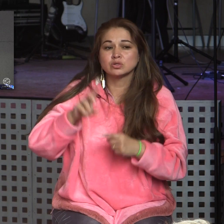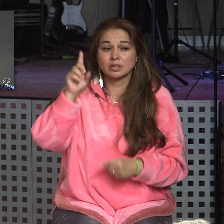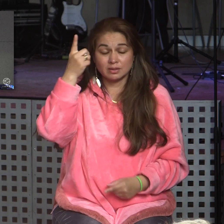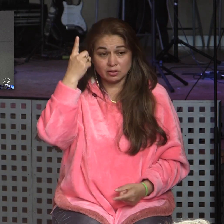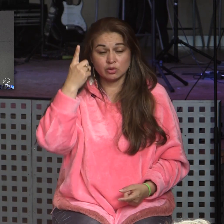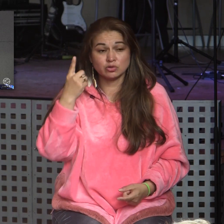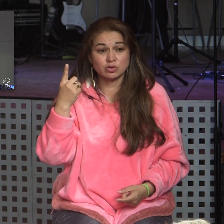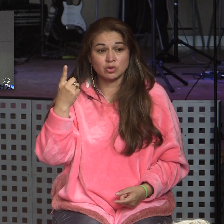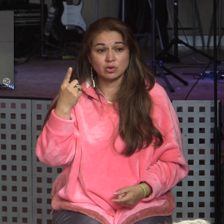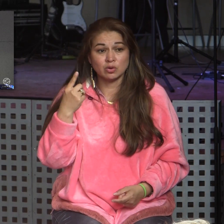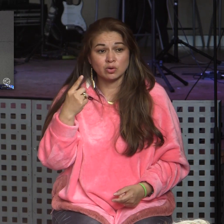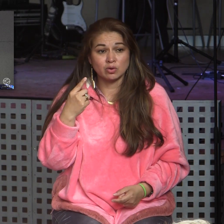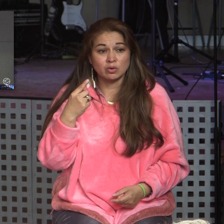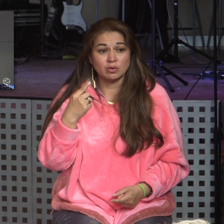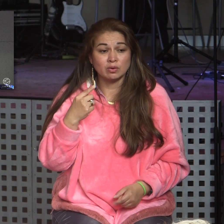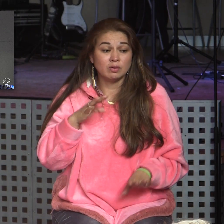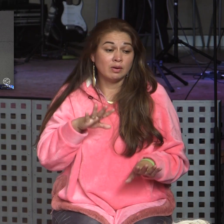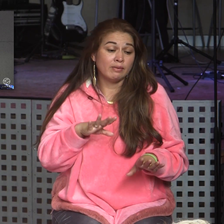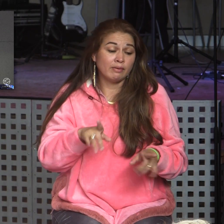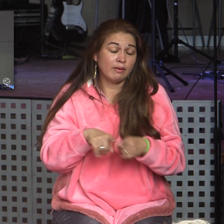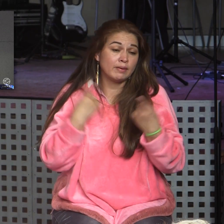¿Mande?